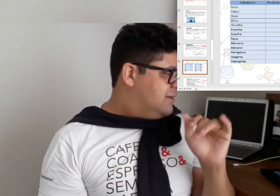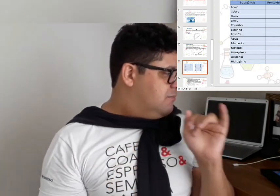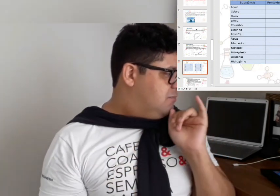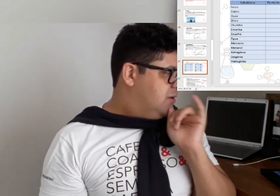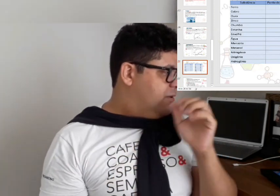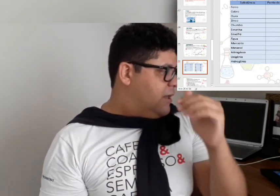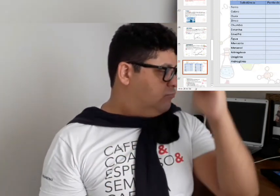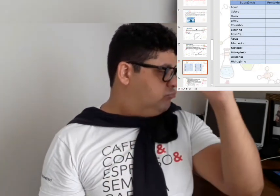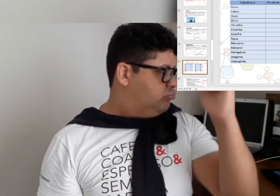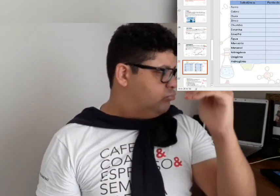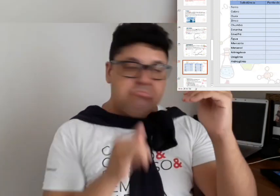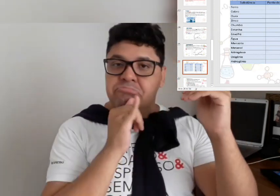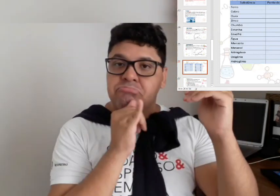vamos